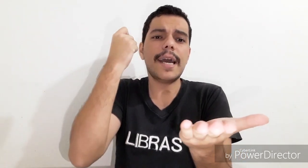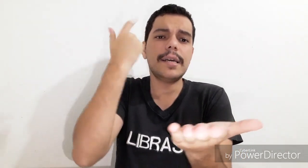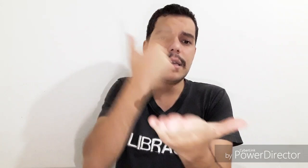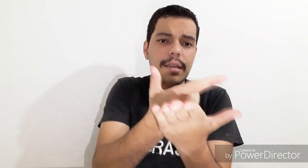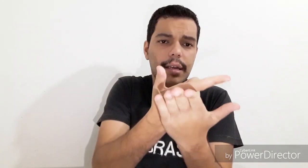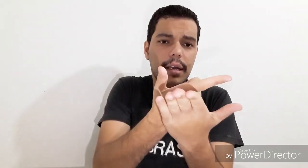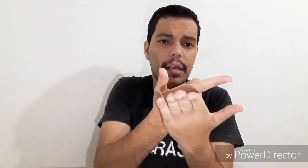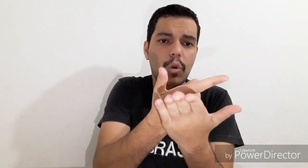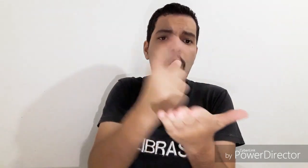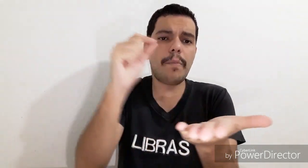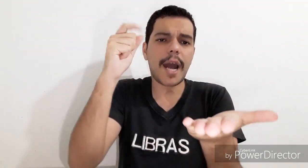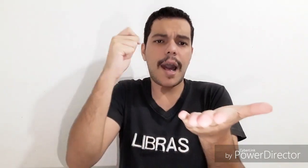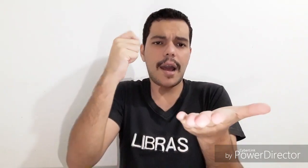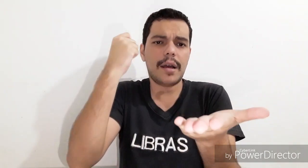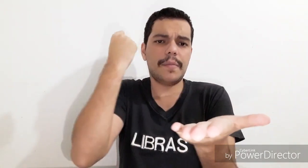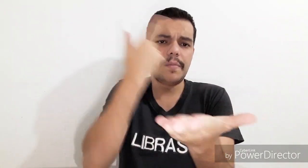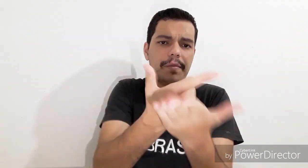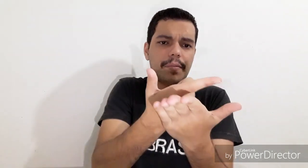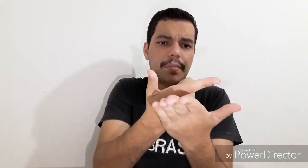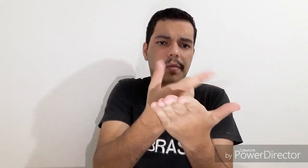L, comprar,